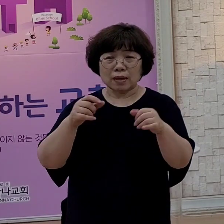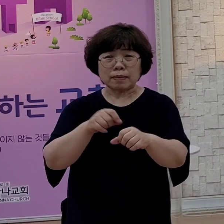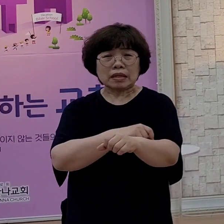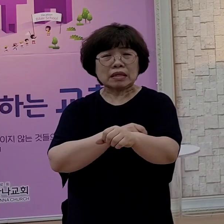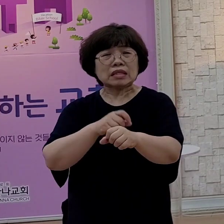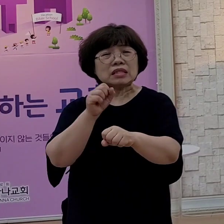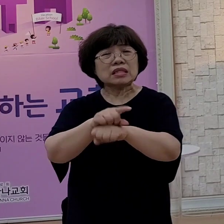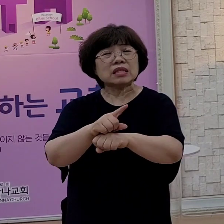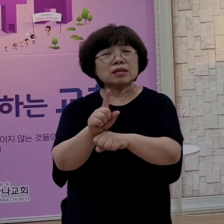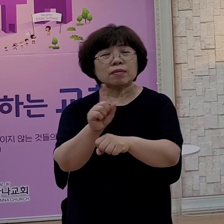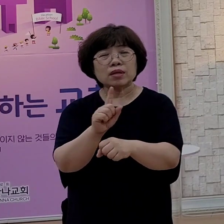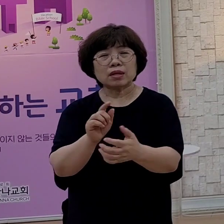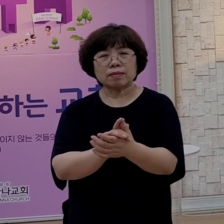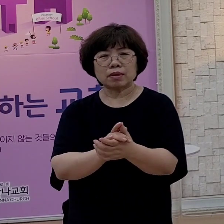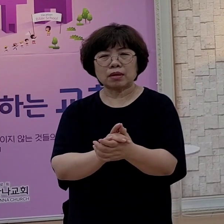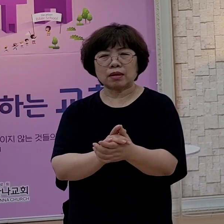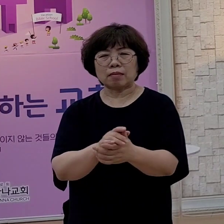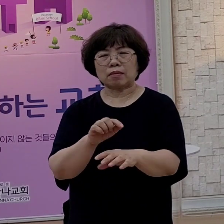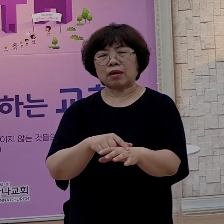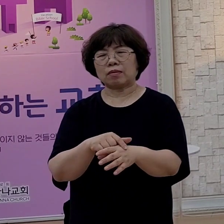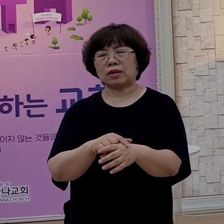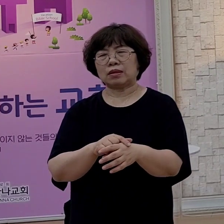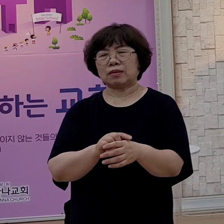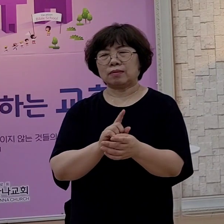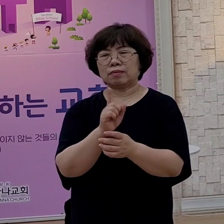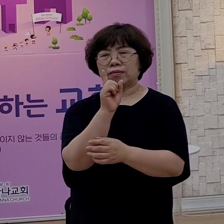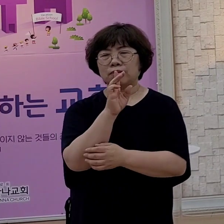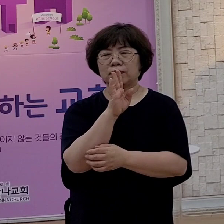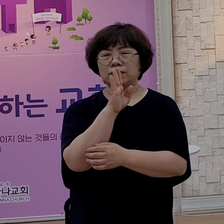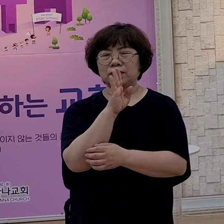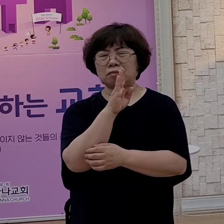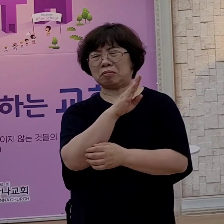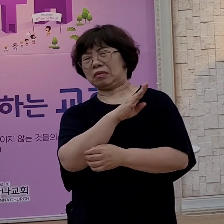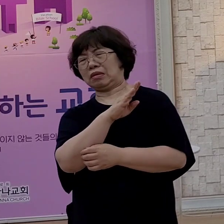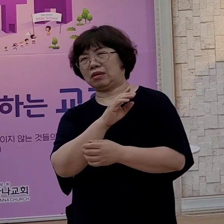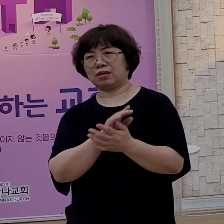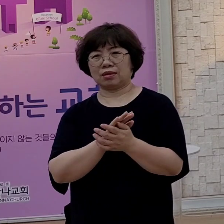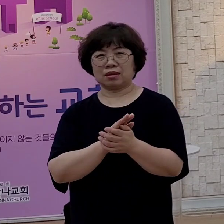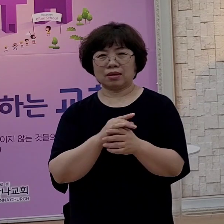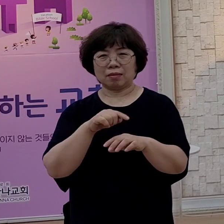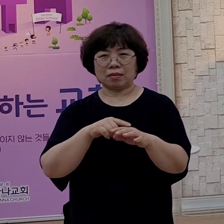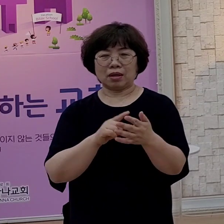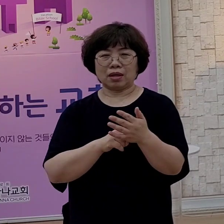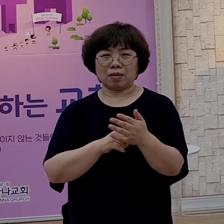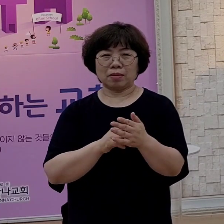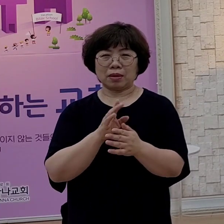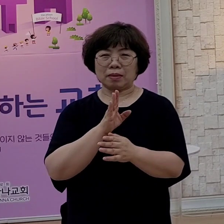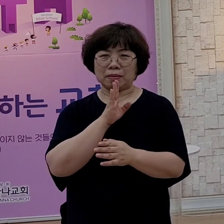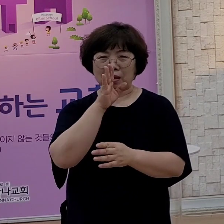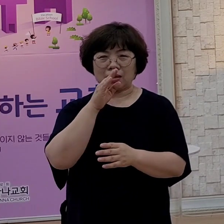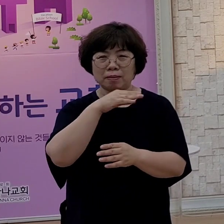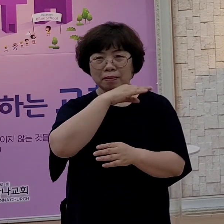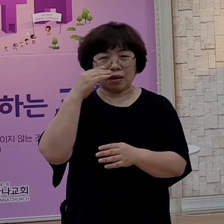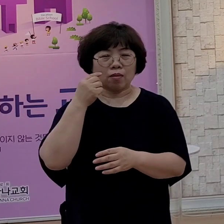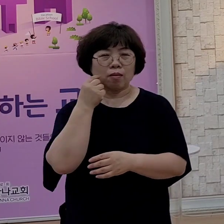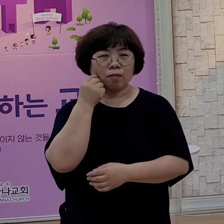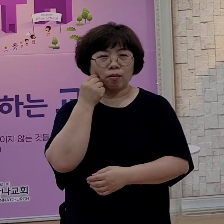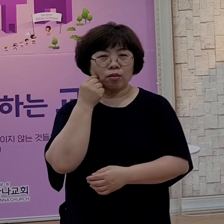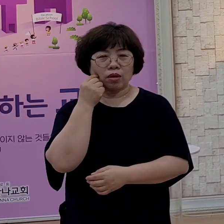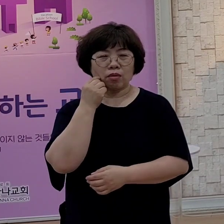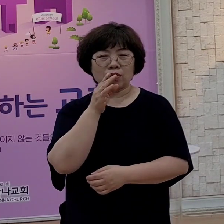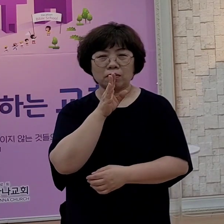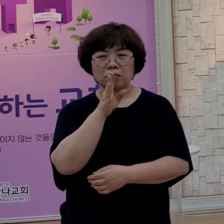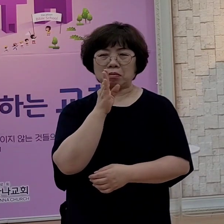아세요? 삐딱해요. 말을 해도 삐딱하고 행동을 해도 삐딱합니다.